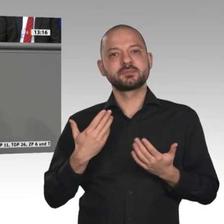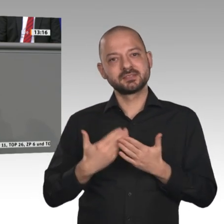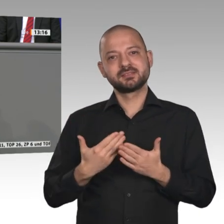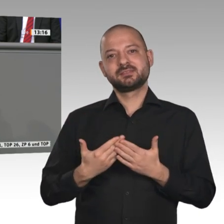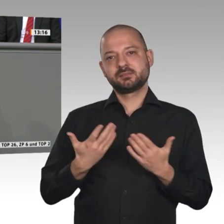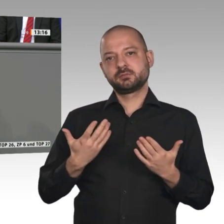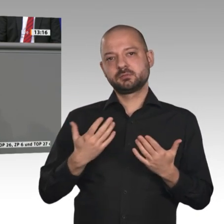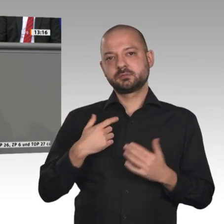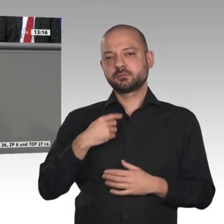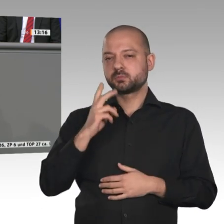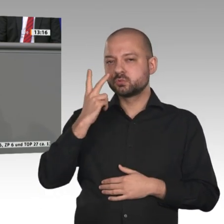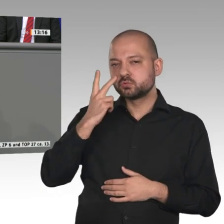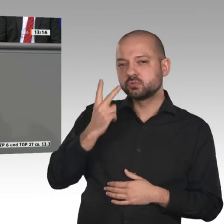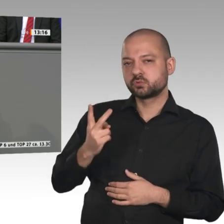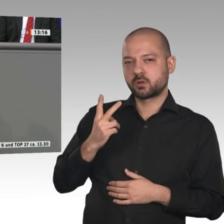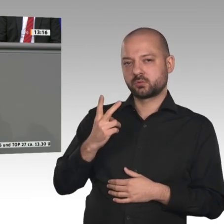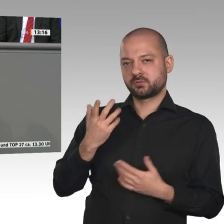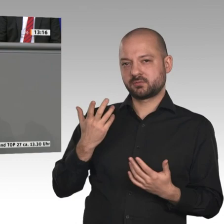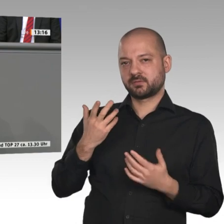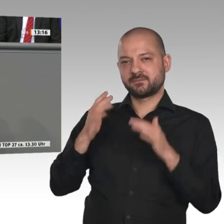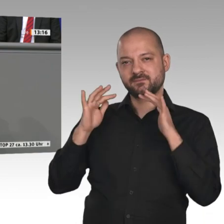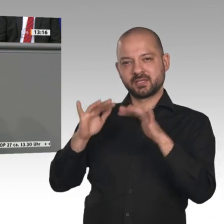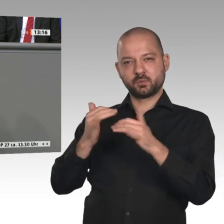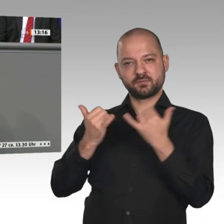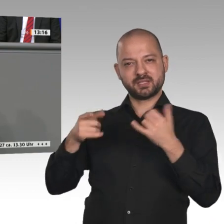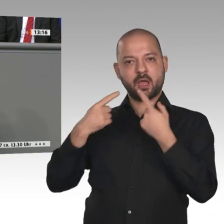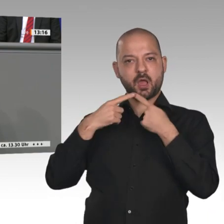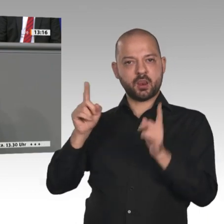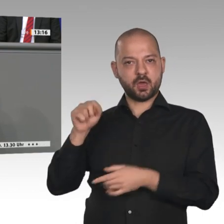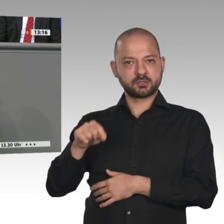weiteren Handlungsbedarf gibt, dann werden wir das auch erneut besprechen.